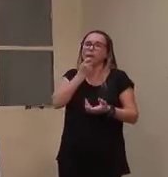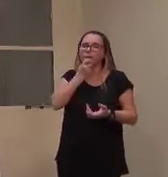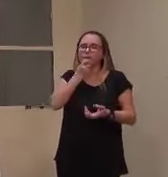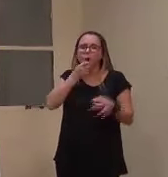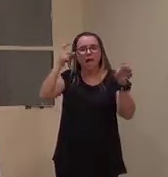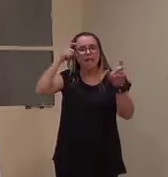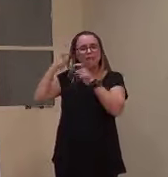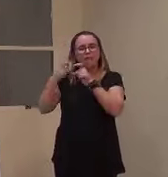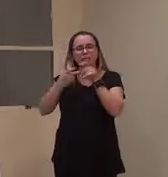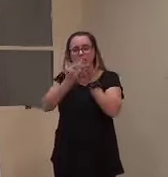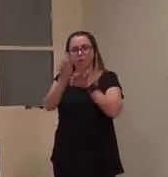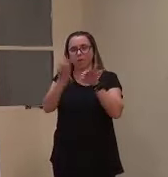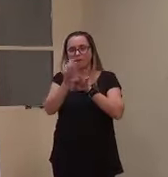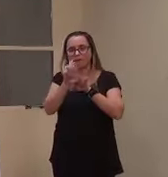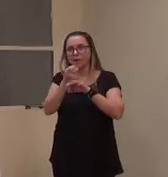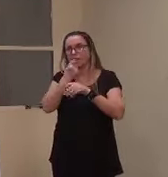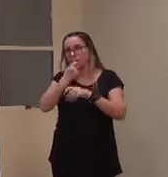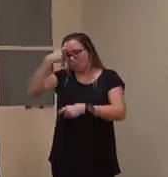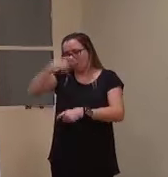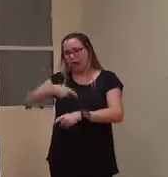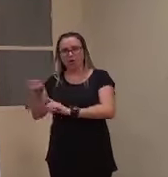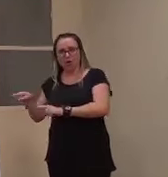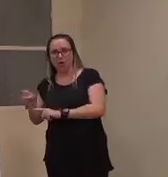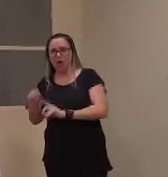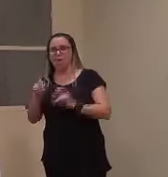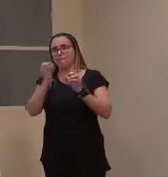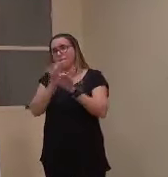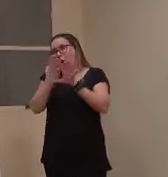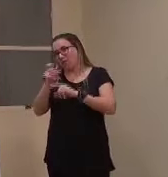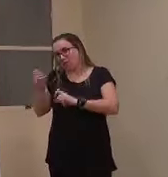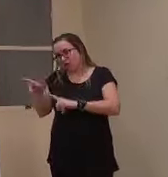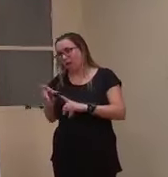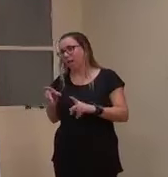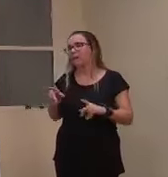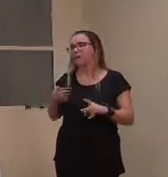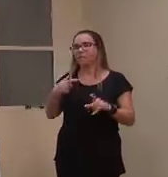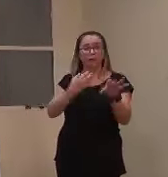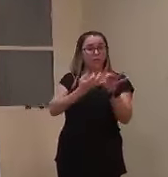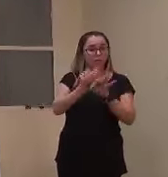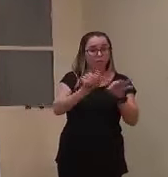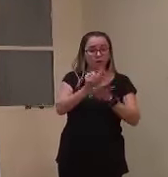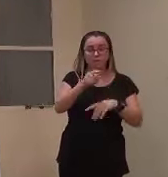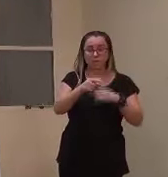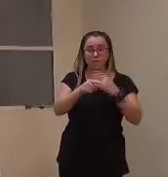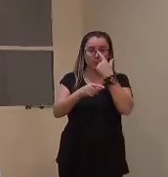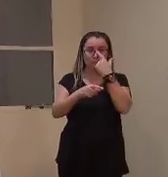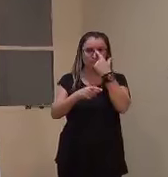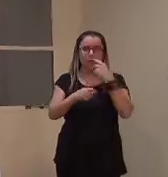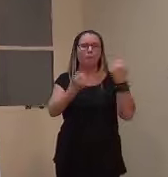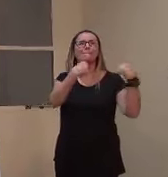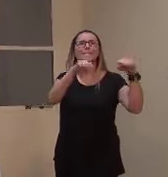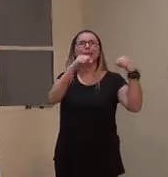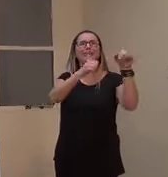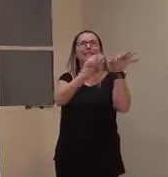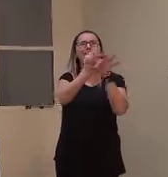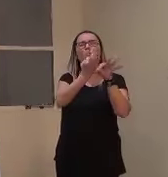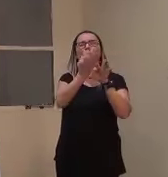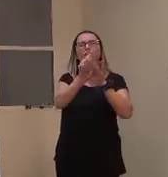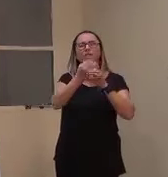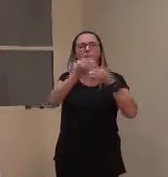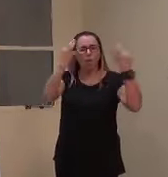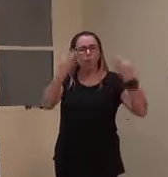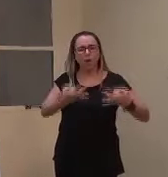educativas de estrellas incluso sea el más a nivel personal y profesional desde la educación prácticas educativas que sean